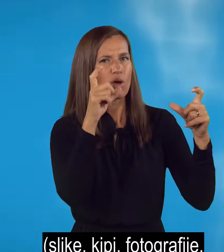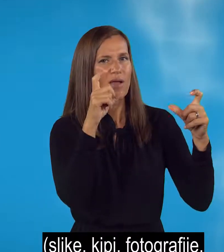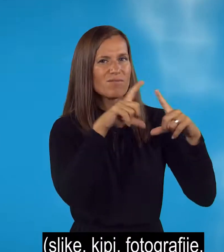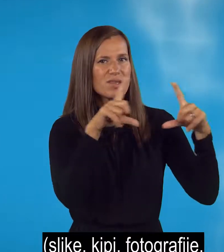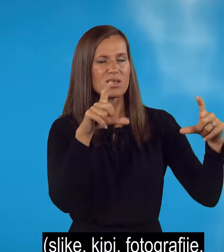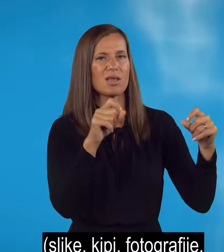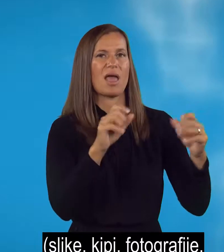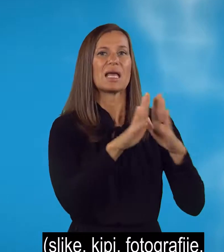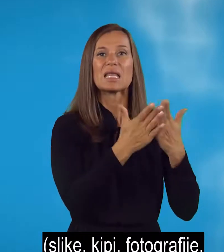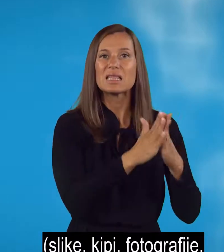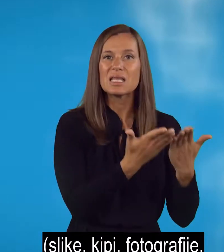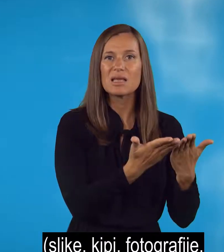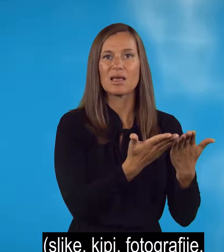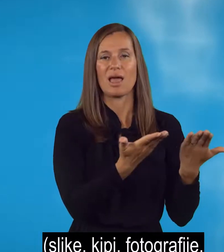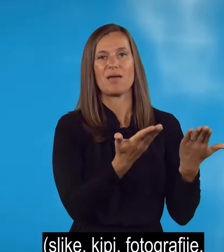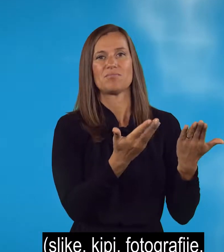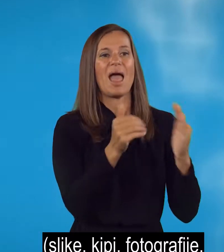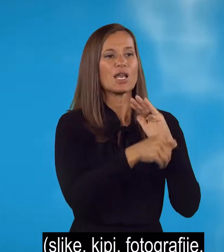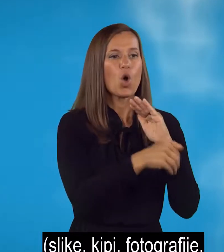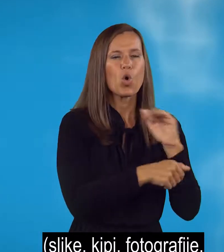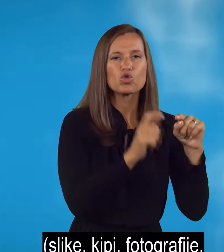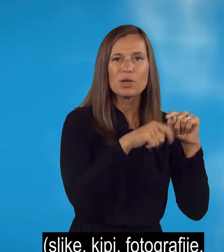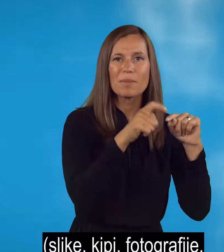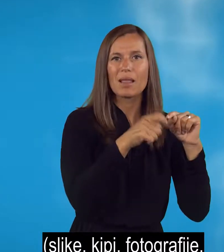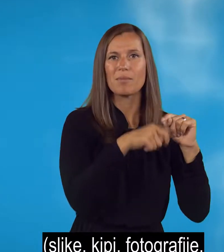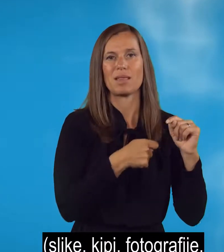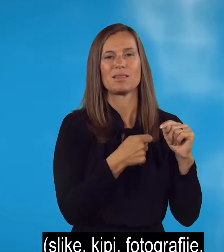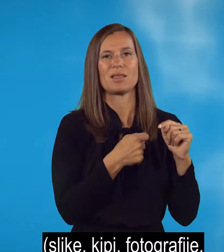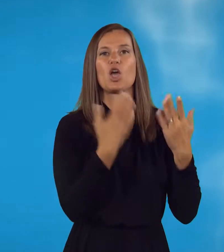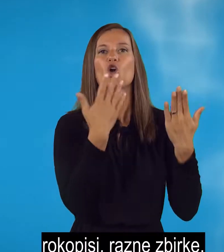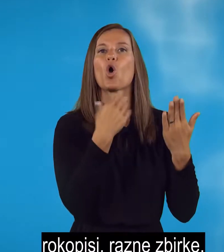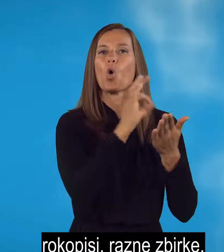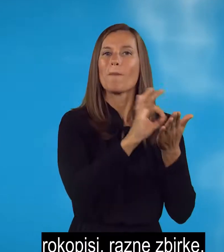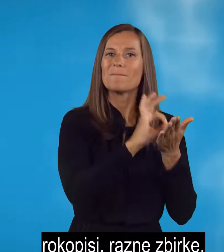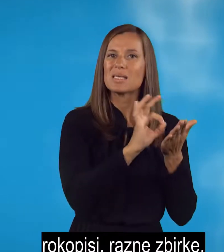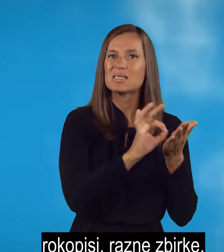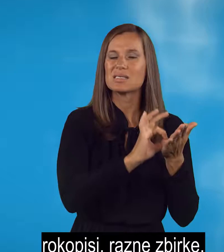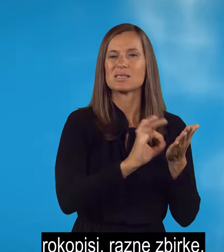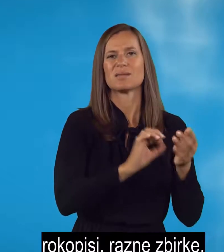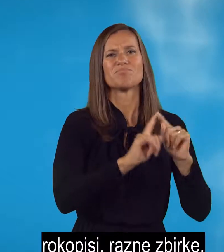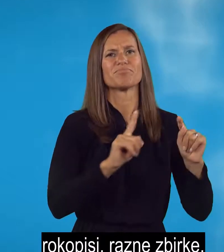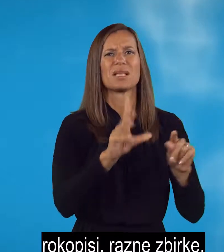fotografije, knjige, arheološki predmeti, rokopisi, razne